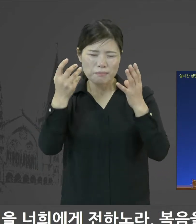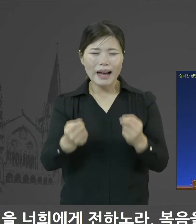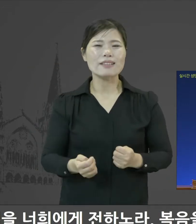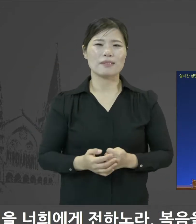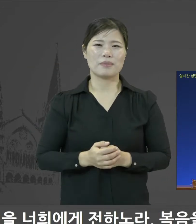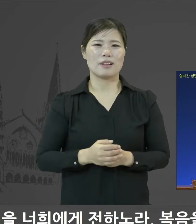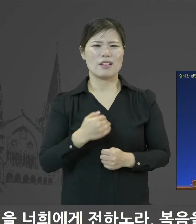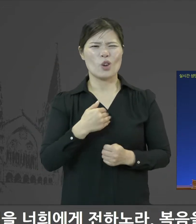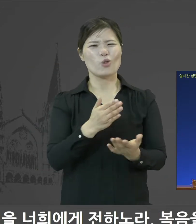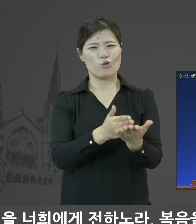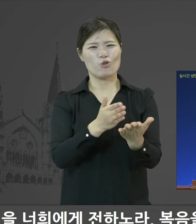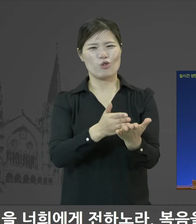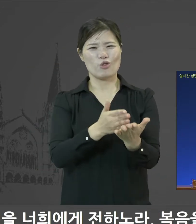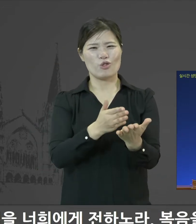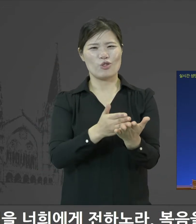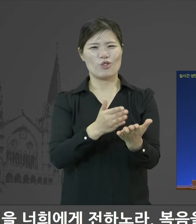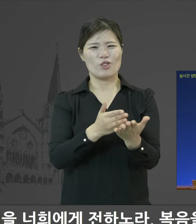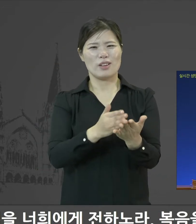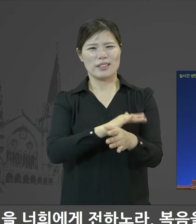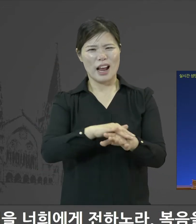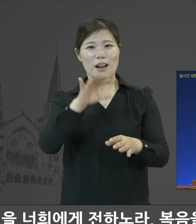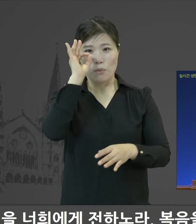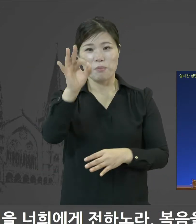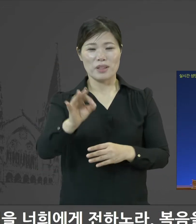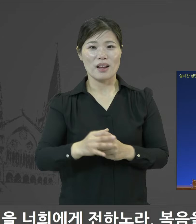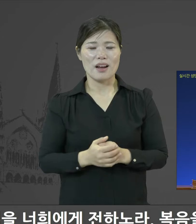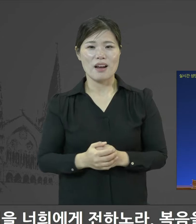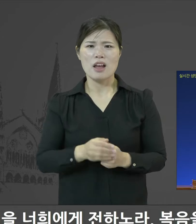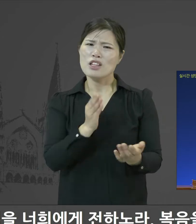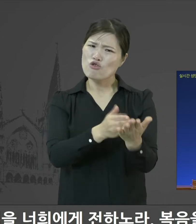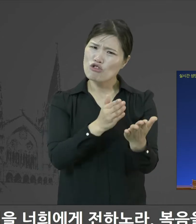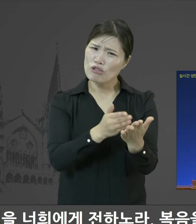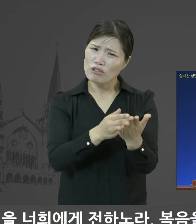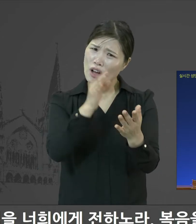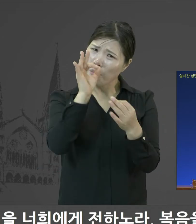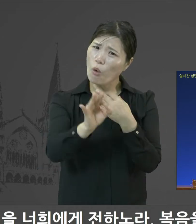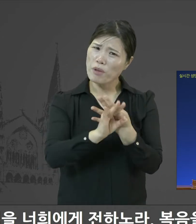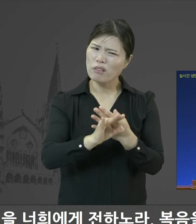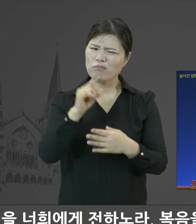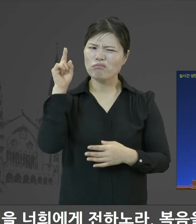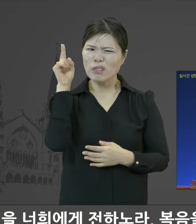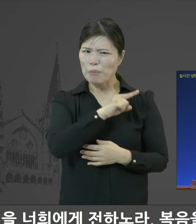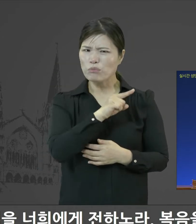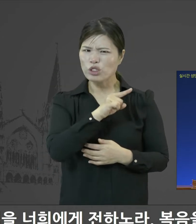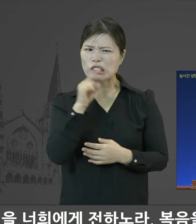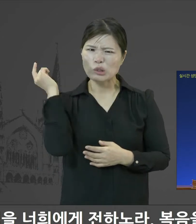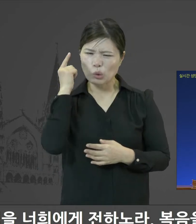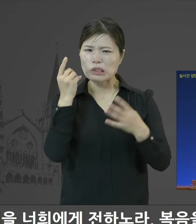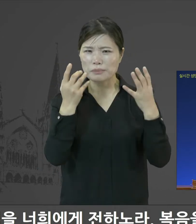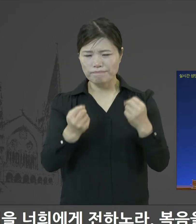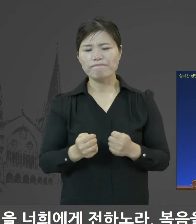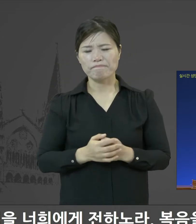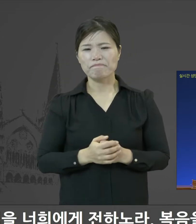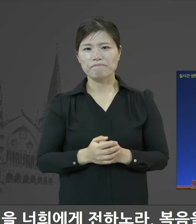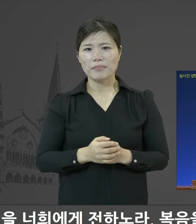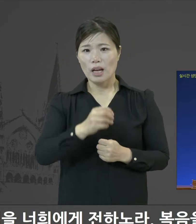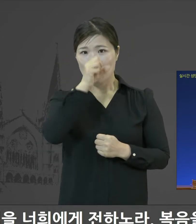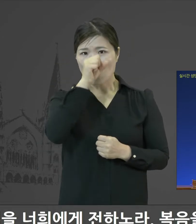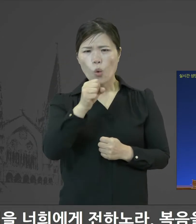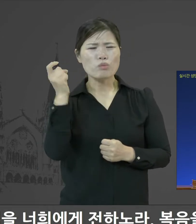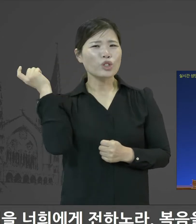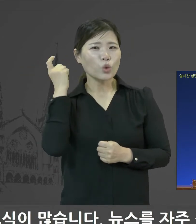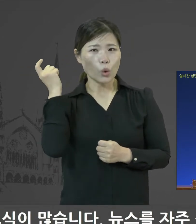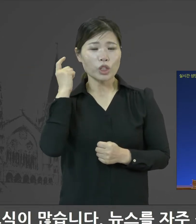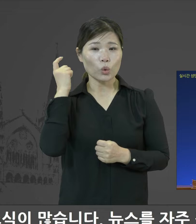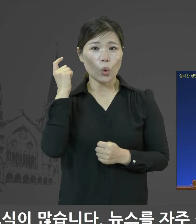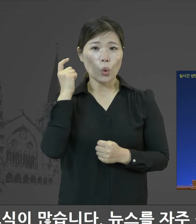저도 뉴스를 자주 듣는 편에 속하는데 이 뉴스들 듣다 보면요, 나쁜 소식이 더 많습니다. 좋은 소식 같은